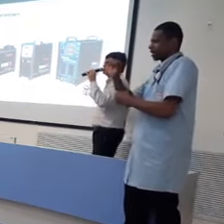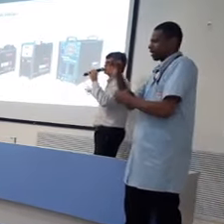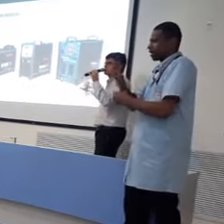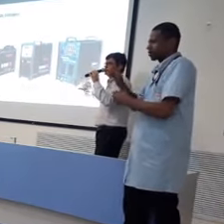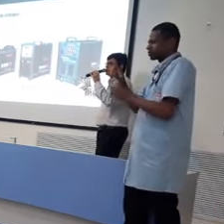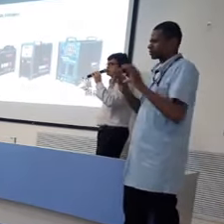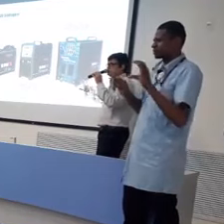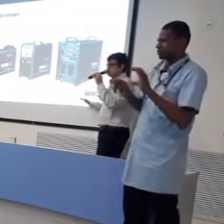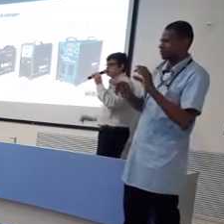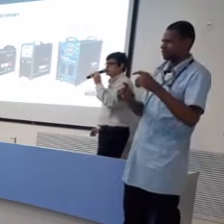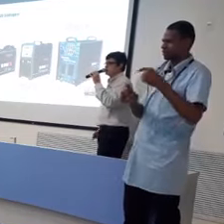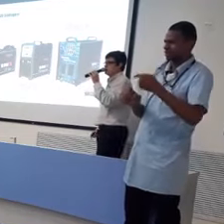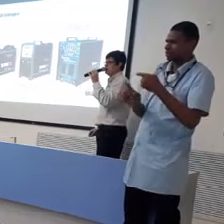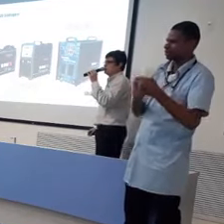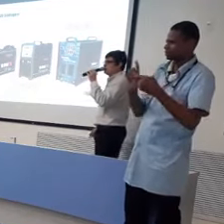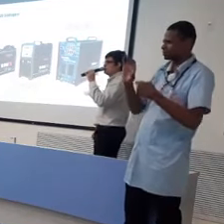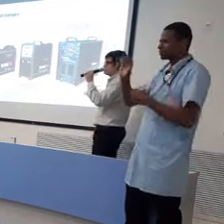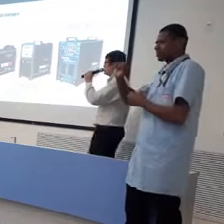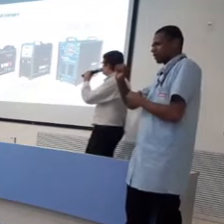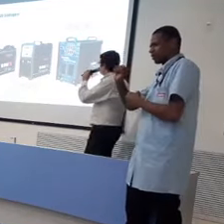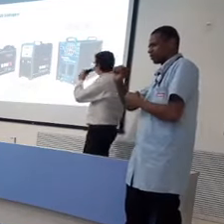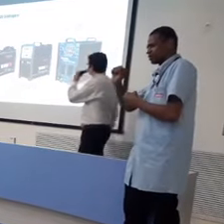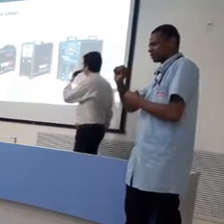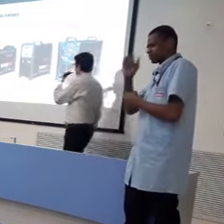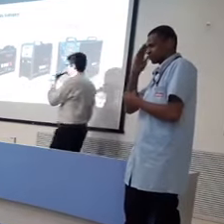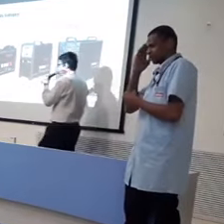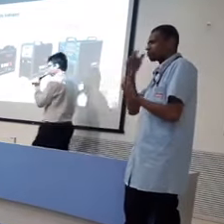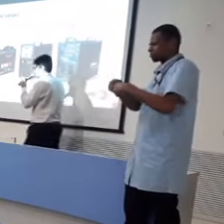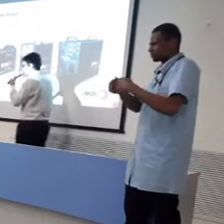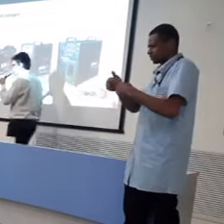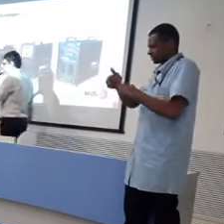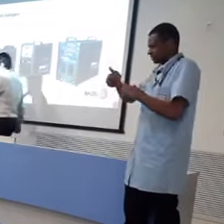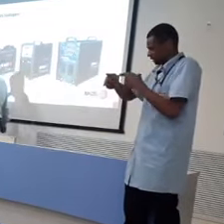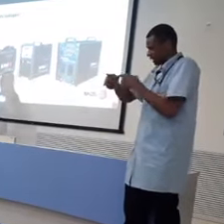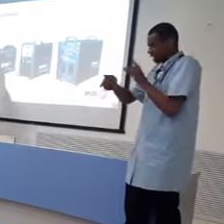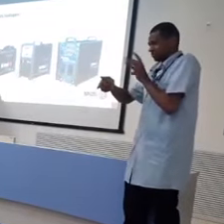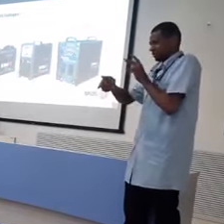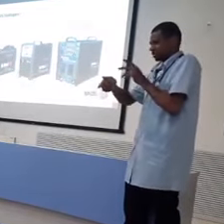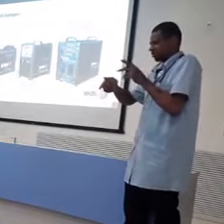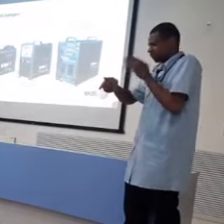isso exige aí, no caso, uma tocha refrigerada. Tá?